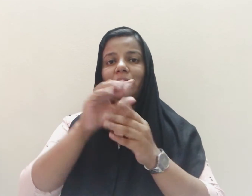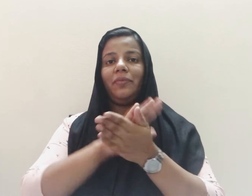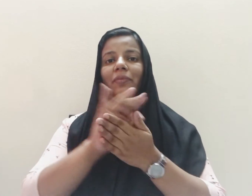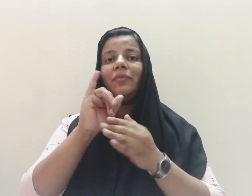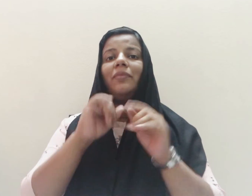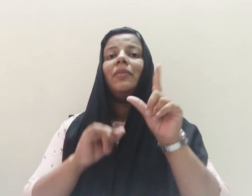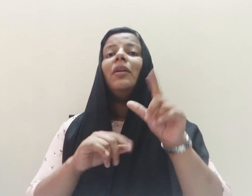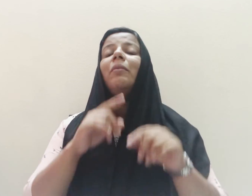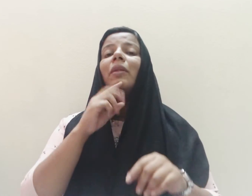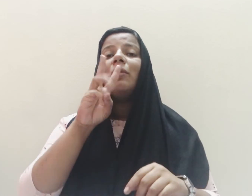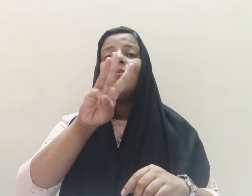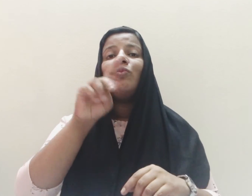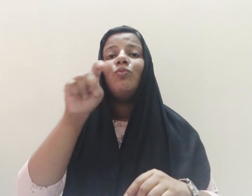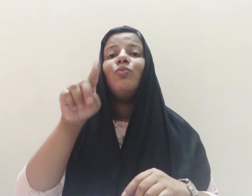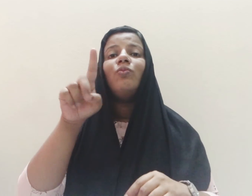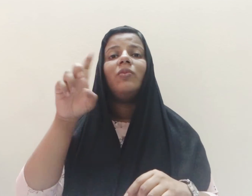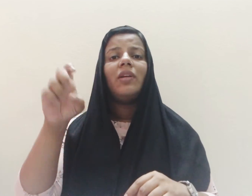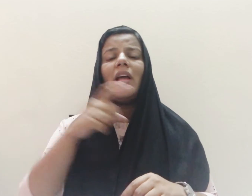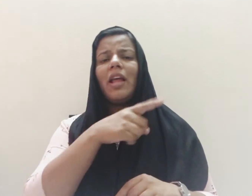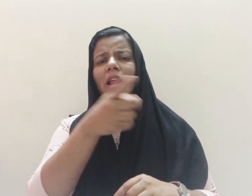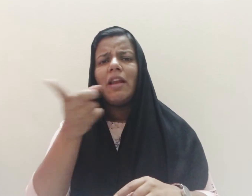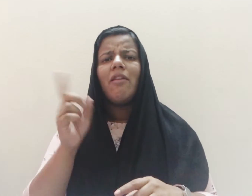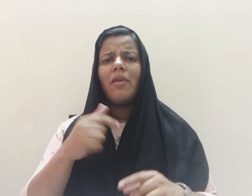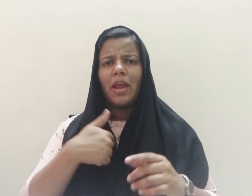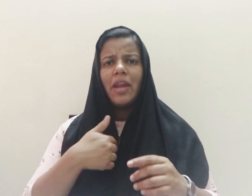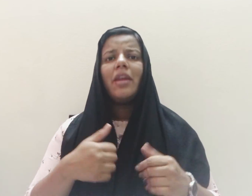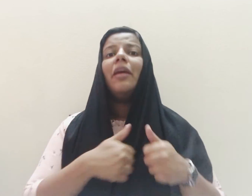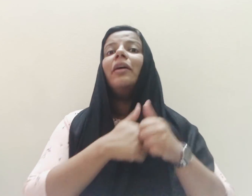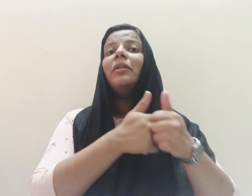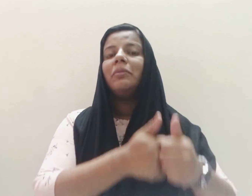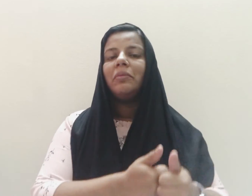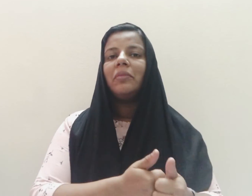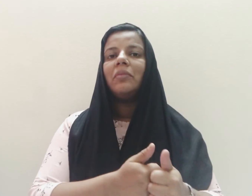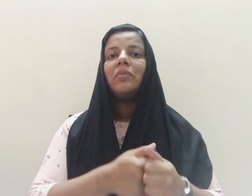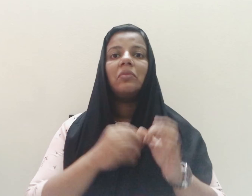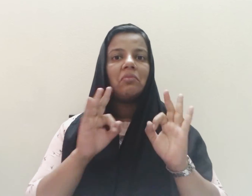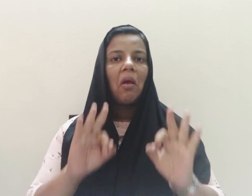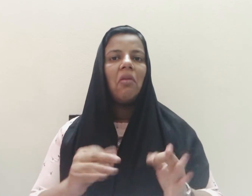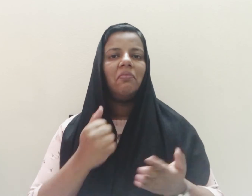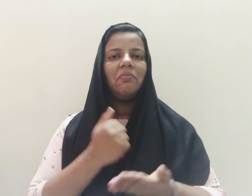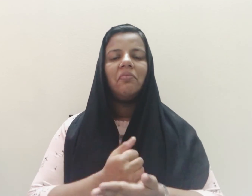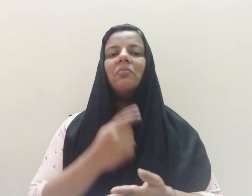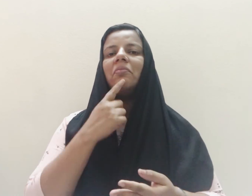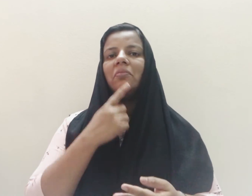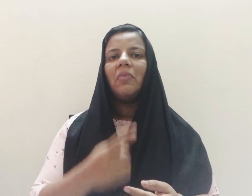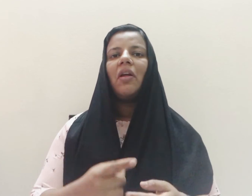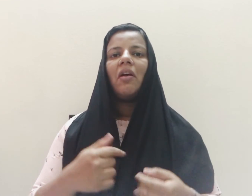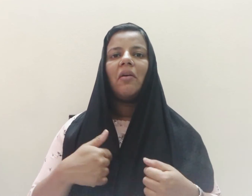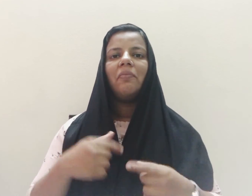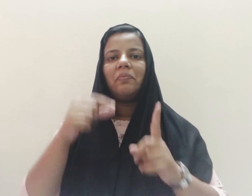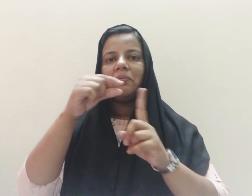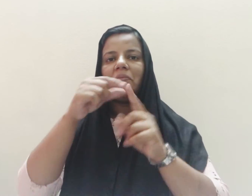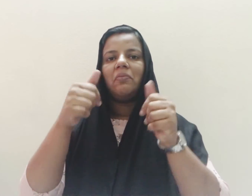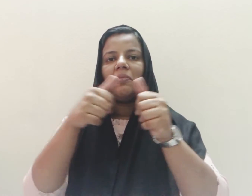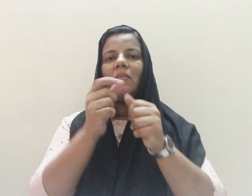ലേഖനം 3:17, സഹോദരന്മാരെ നിങ്ങളെല്ലാവരും എന്നെ അനുകരിപ്പീൻ. അദ്ദേഹത്തിന് അതുപോലെ കോൺഫിഡൻസ് ആയിരുന്നു. അദ്ദേഹത്തിൻ്റെ വാക്ക്, അദ്ദേഹത്തിൻ്റെ